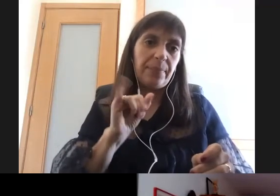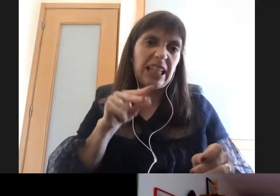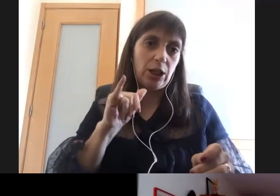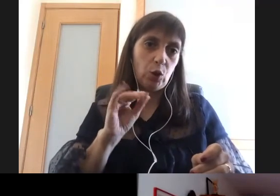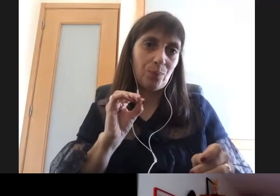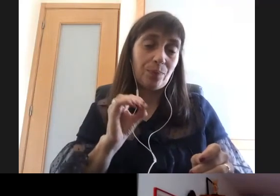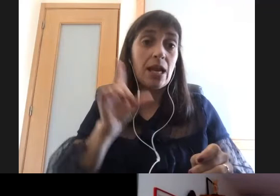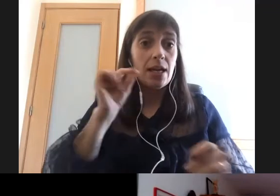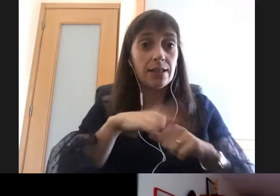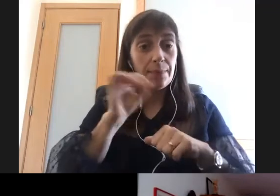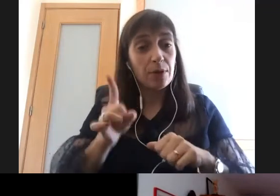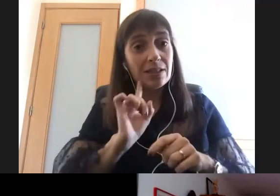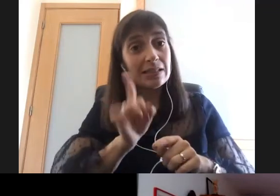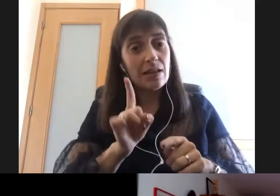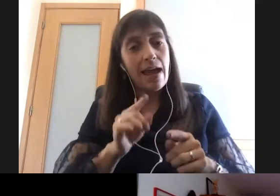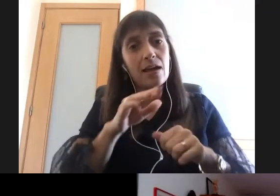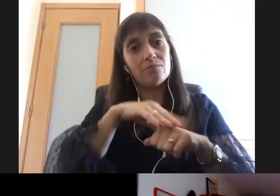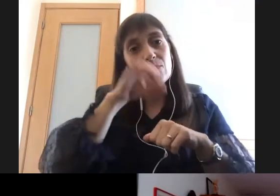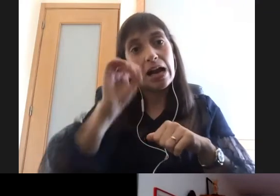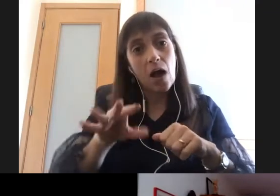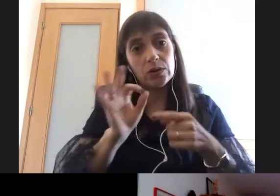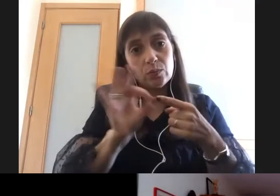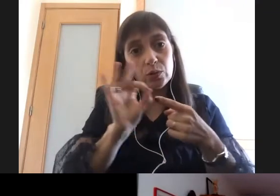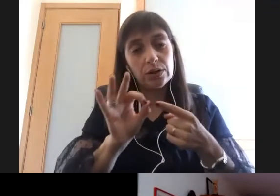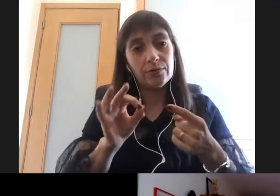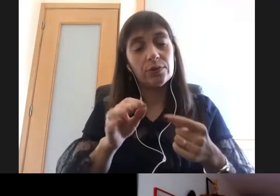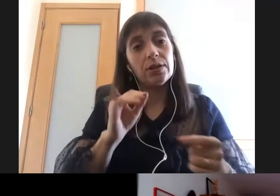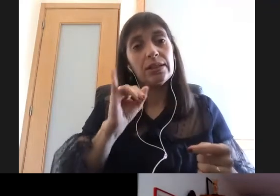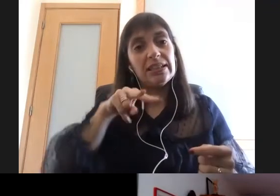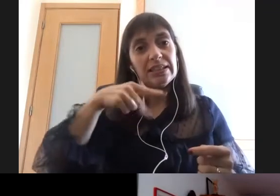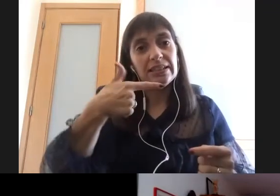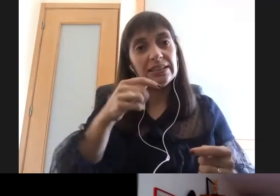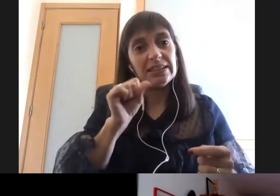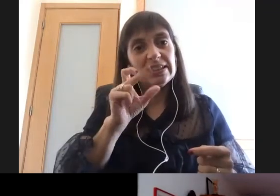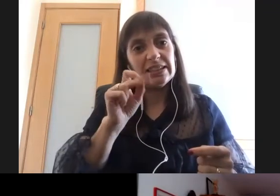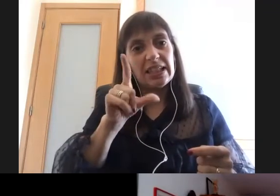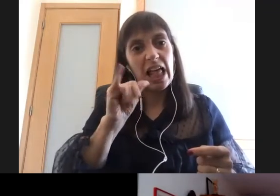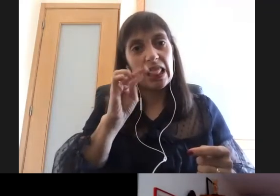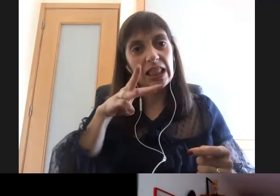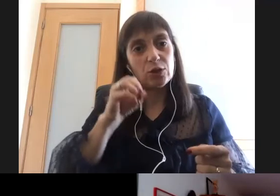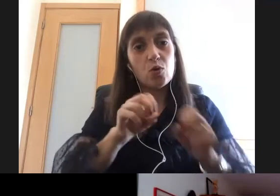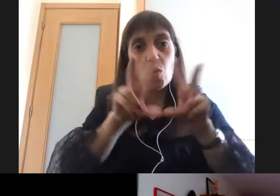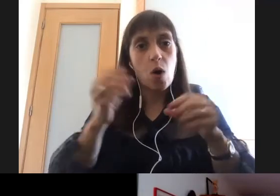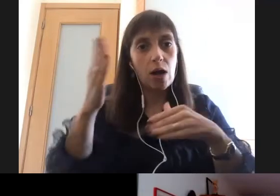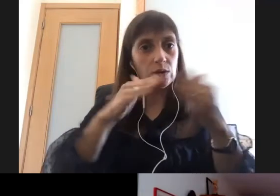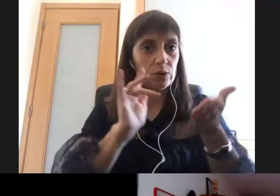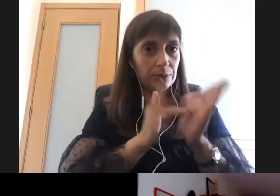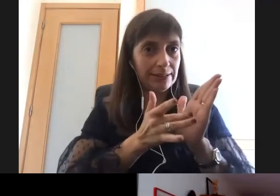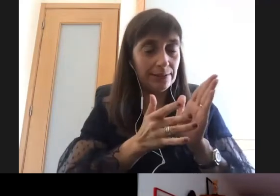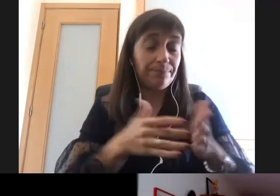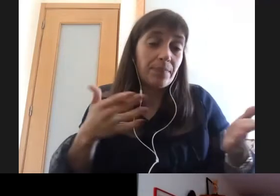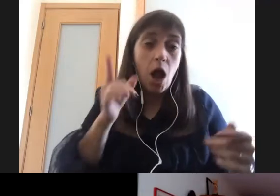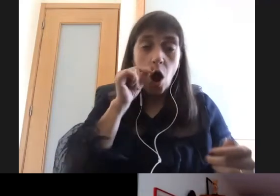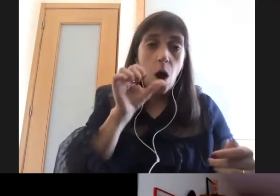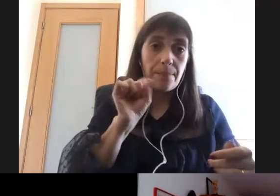talvez este seja um dos motivos de um integralismo não ter acontecido no Brasil. Fora o fato de que o Getúlio era um político brilhante e